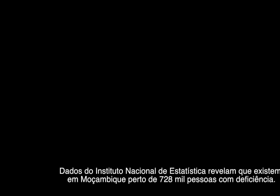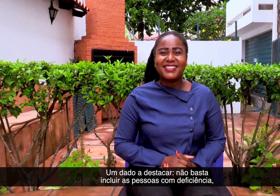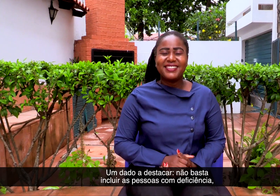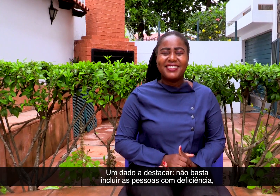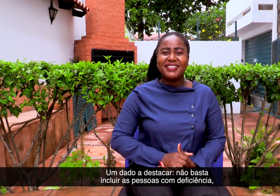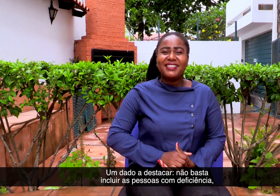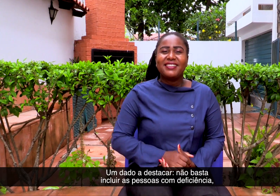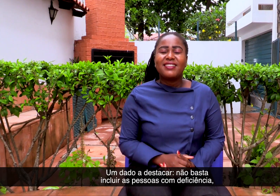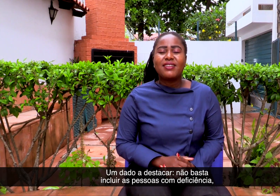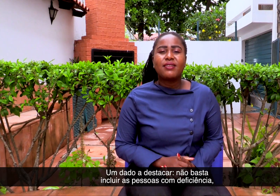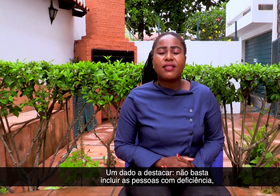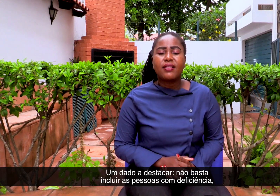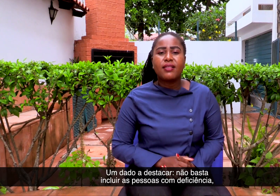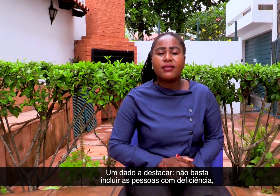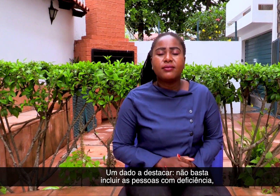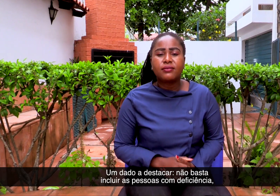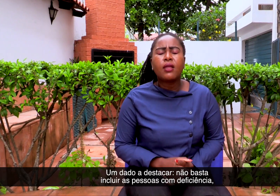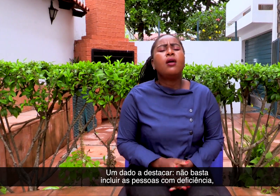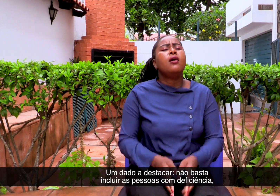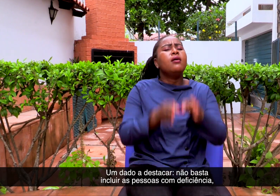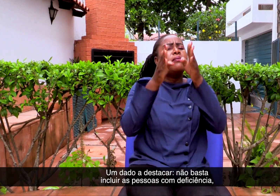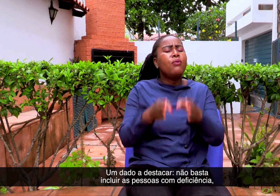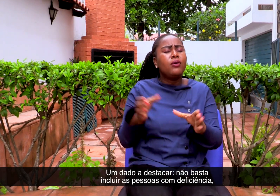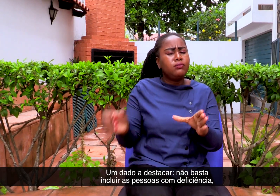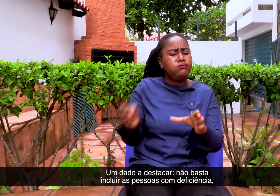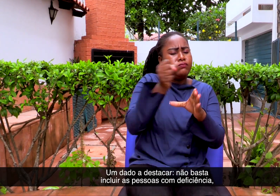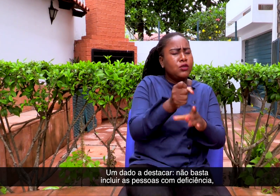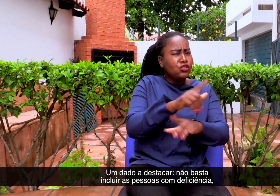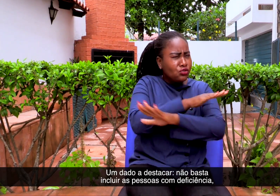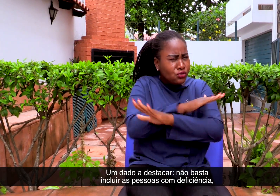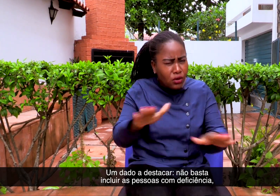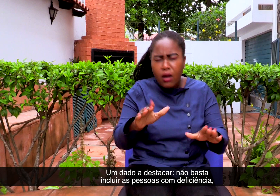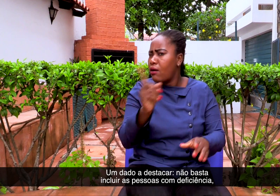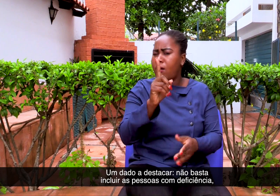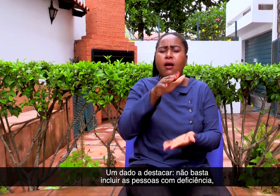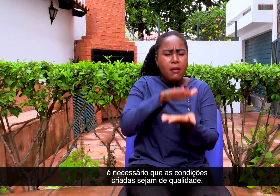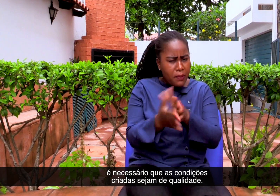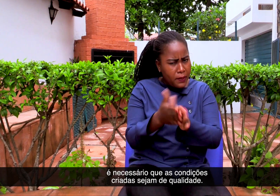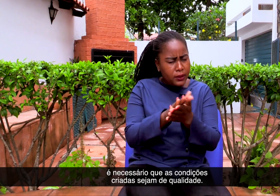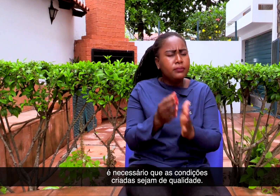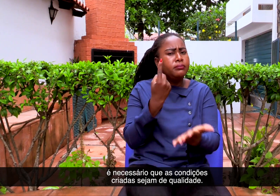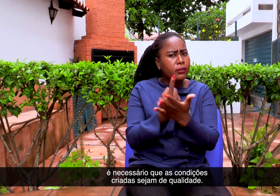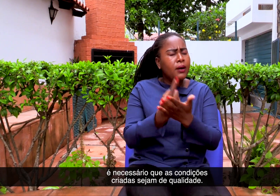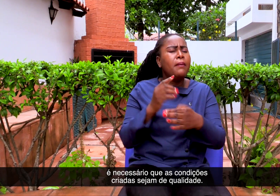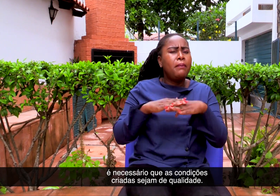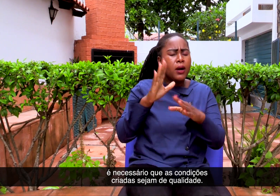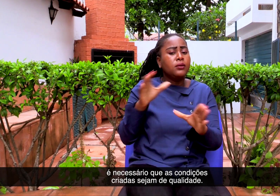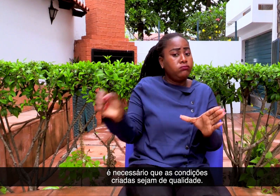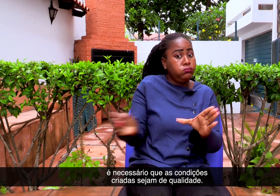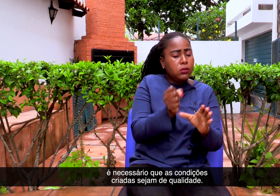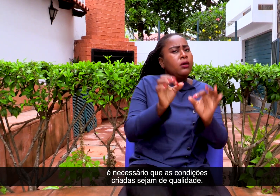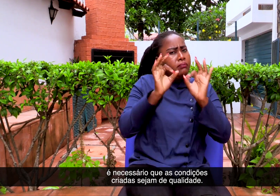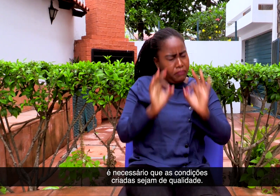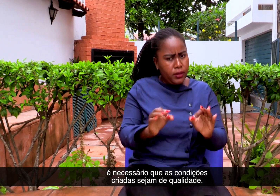deficiência. Um dado a destacar: não basta incluir as pessoas com deficiência. É necessário que as